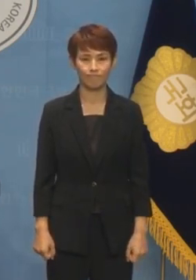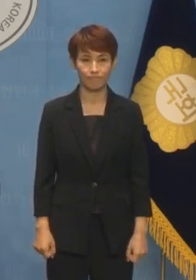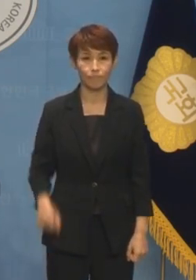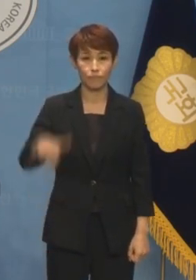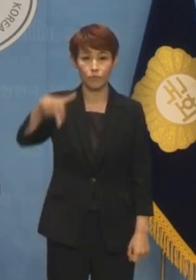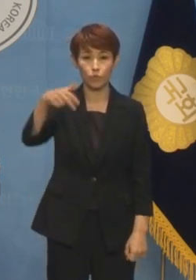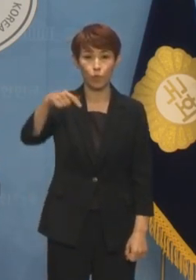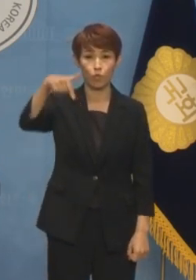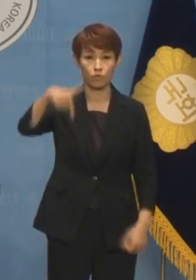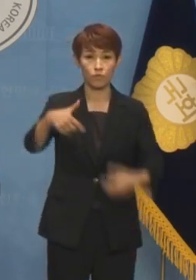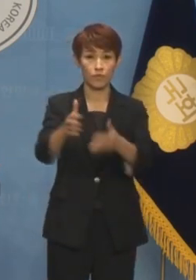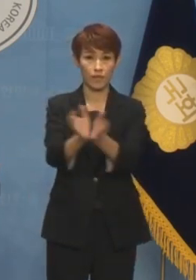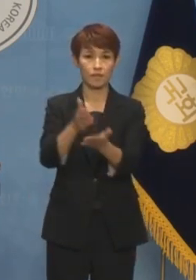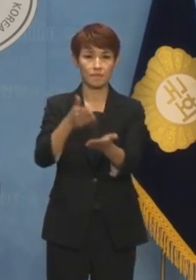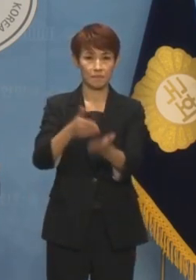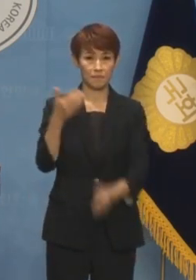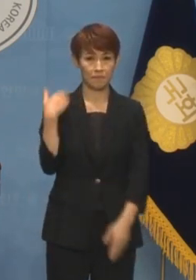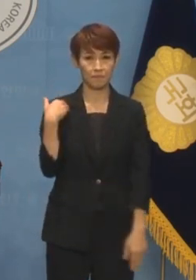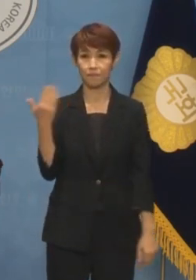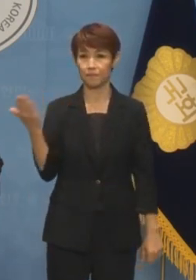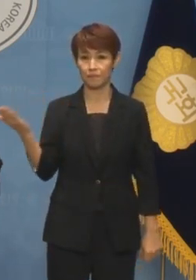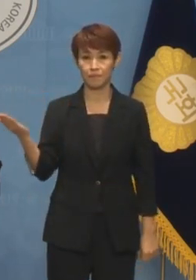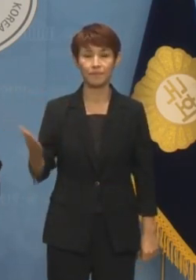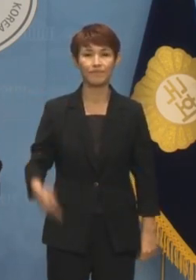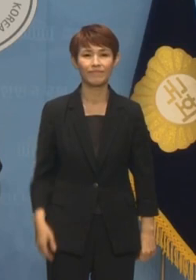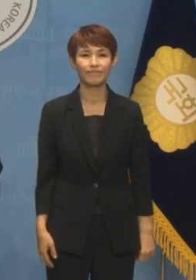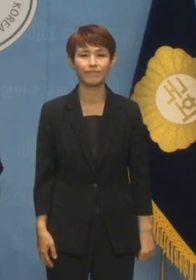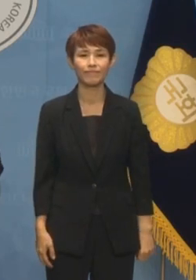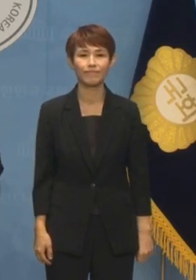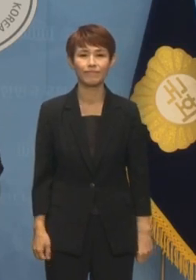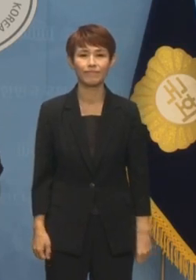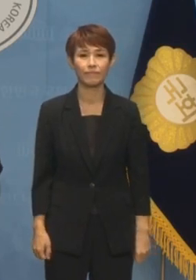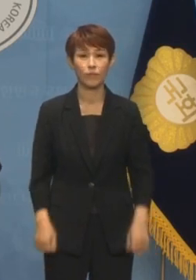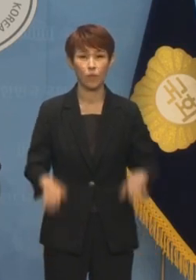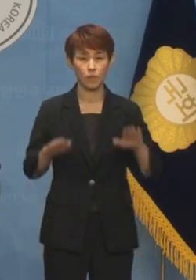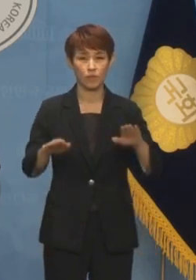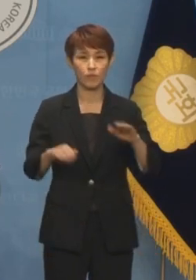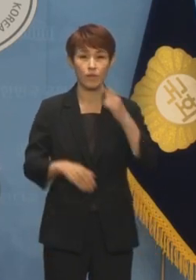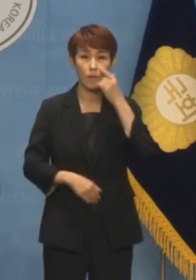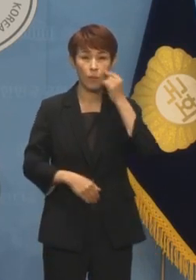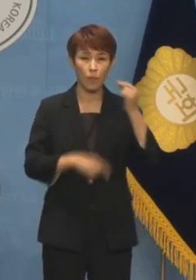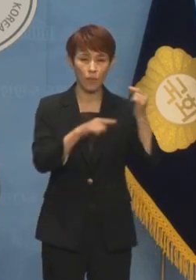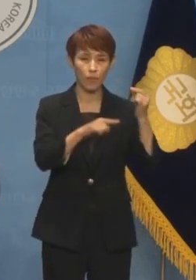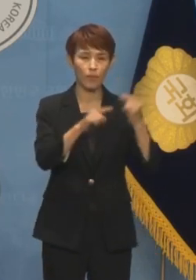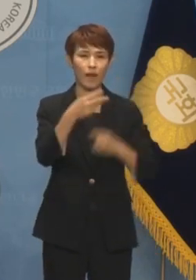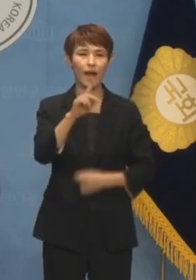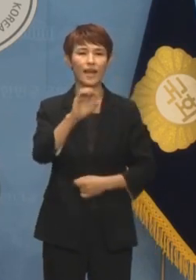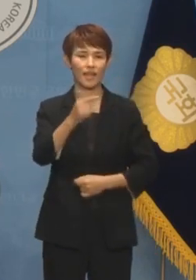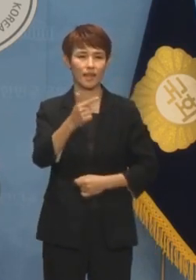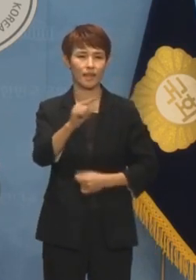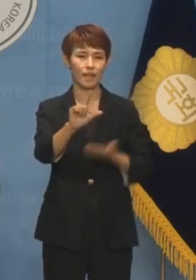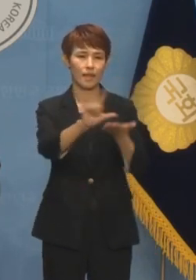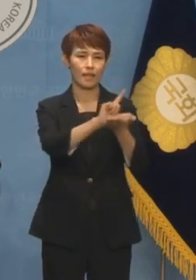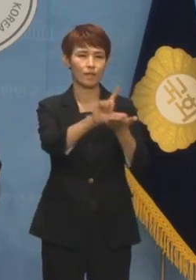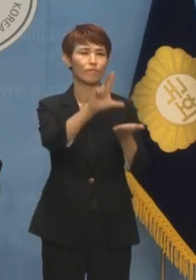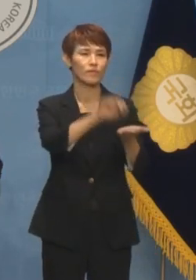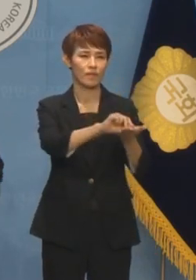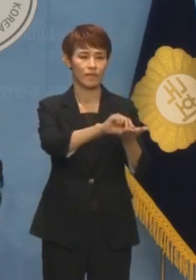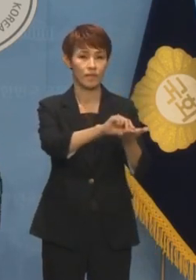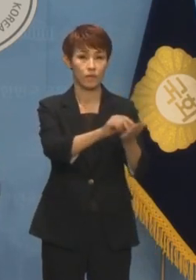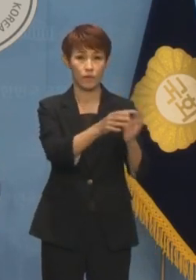예, 조국 혁신당 대변인 김보입입니다. 오늘은 일본 라인 문제 관련해서